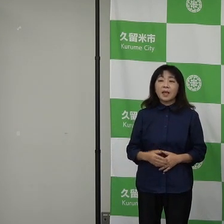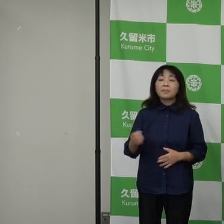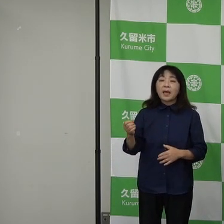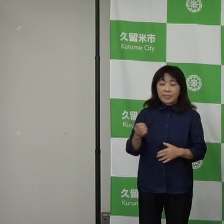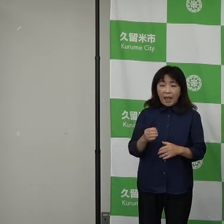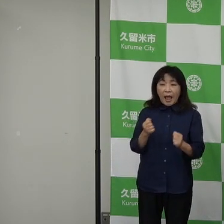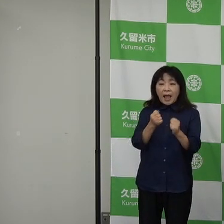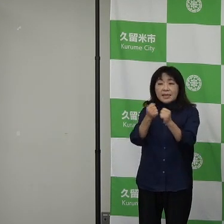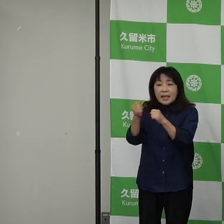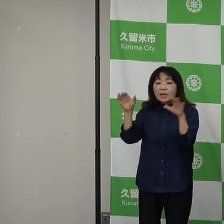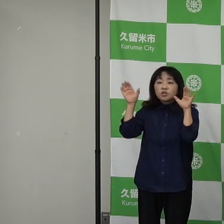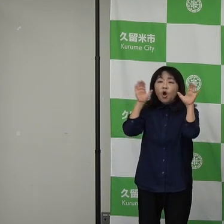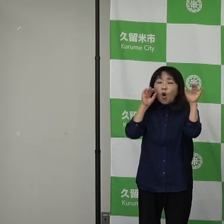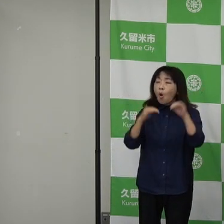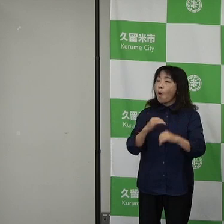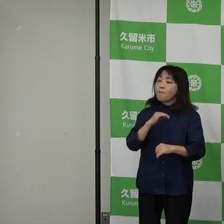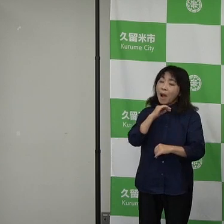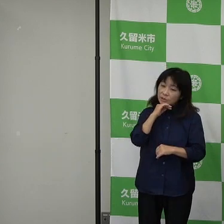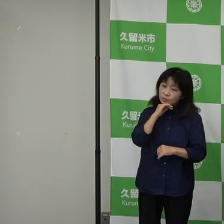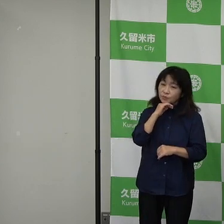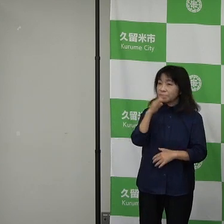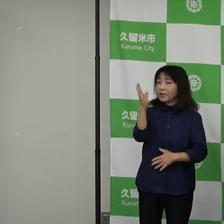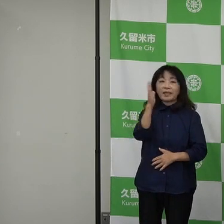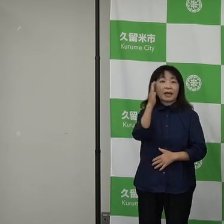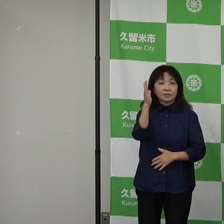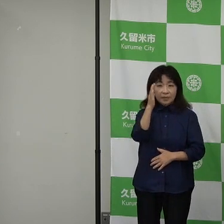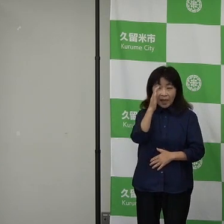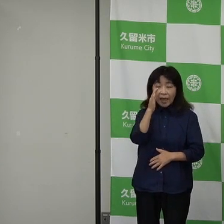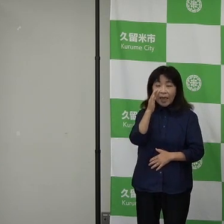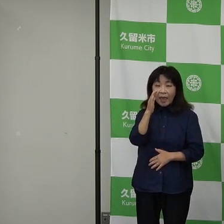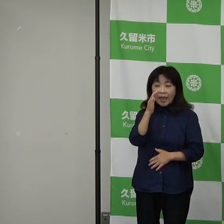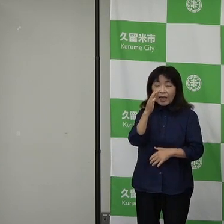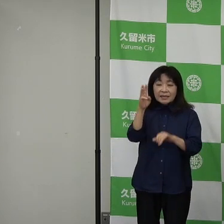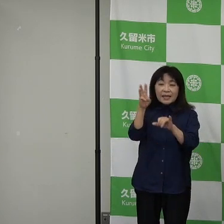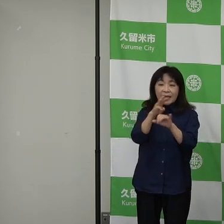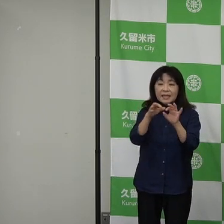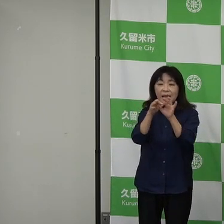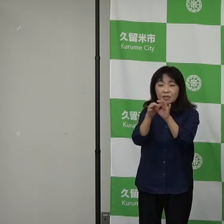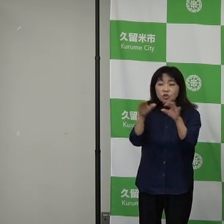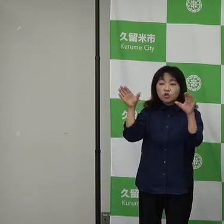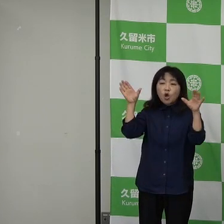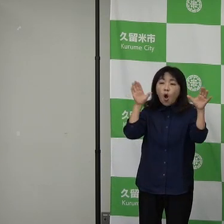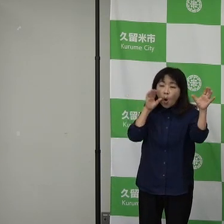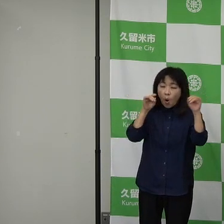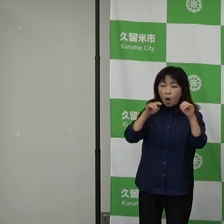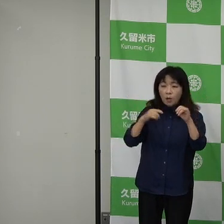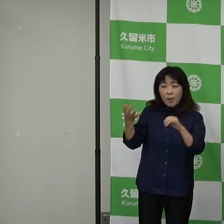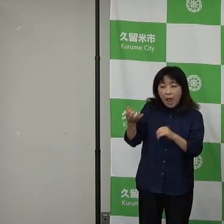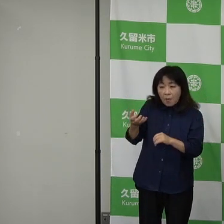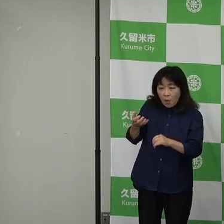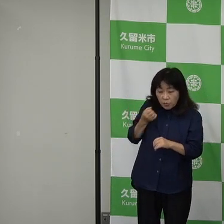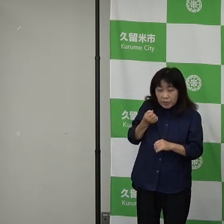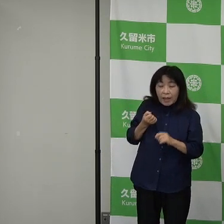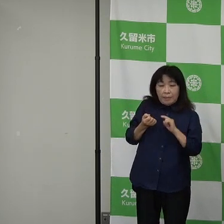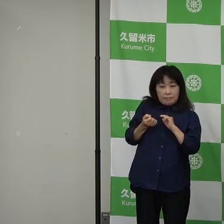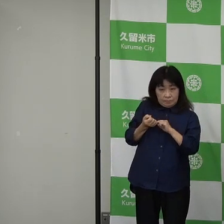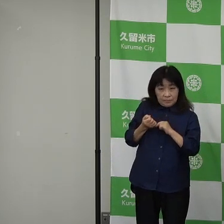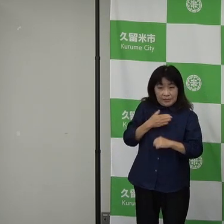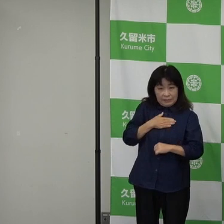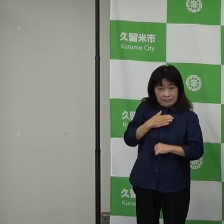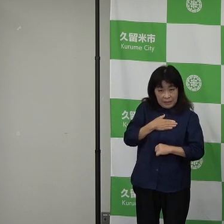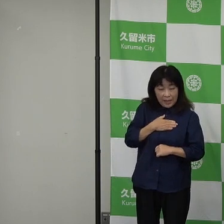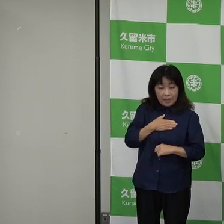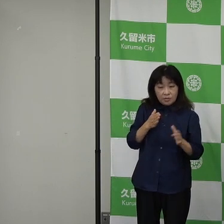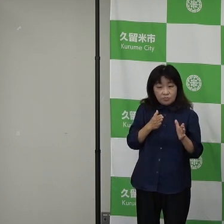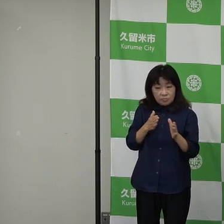また避難情報を待つのではなくて、災害に関する情報を事前に取得して